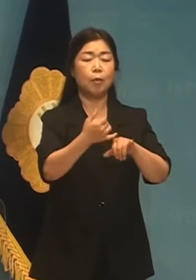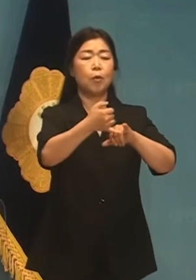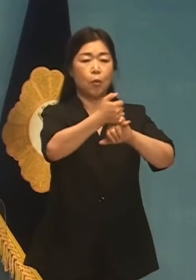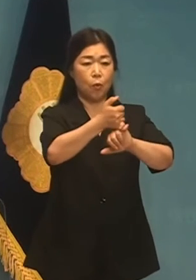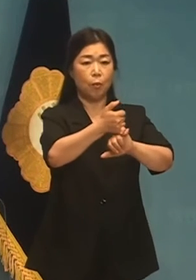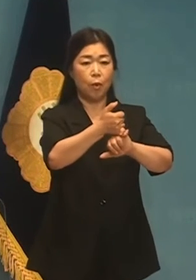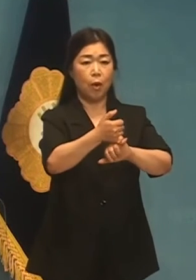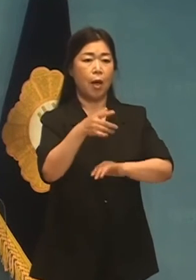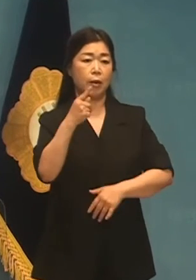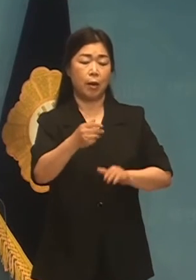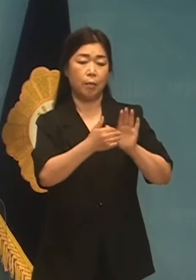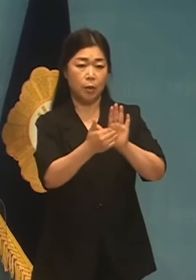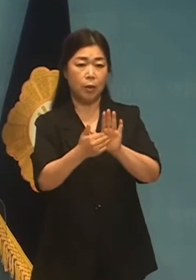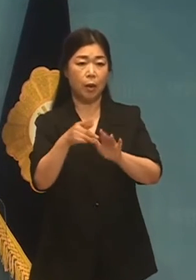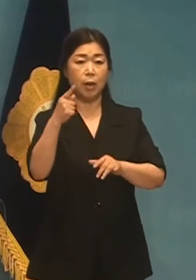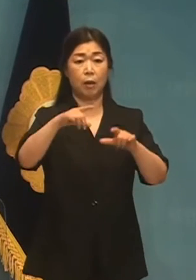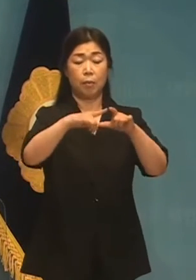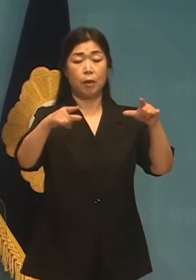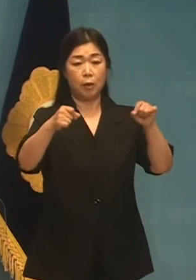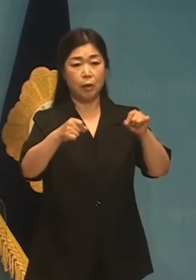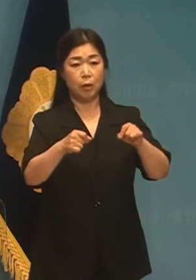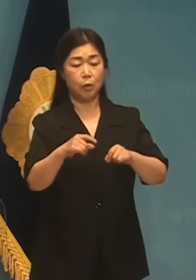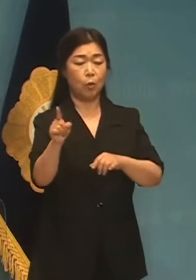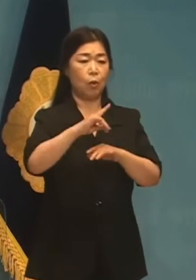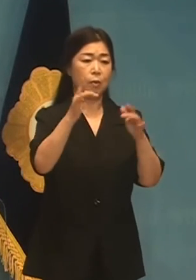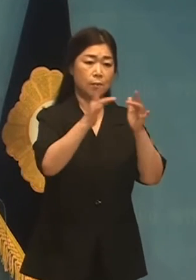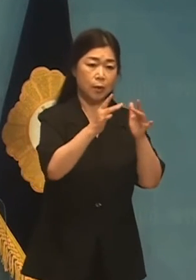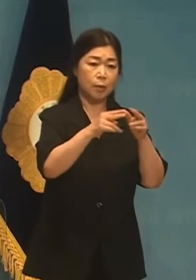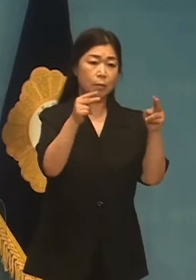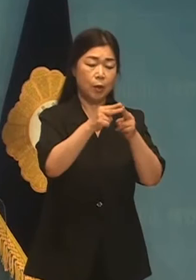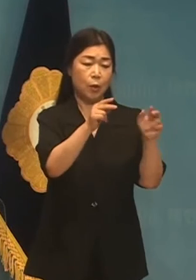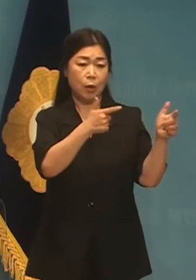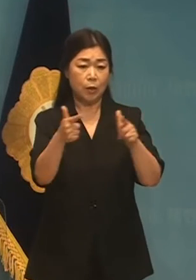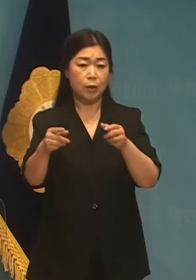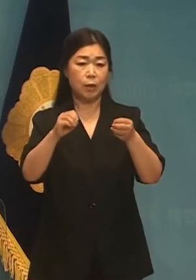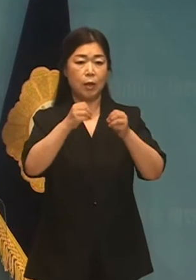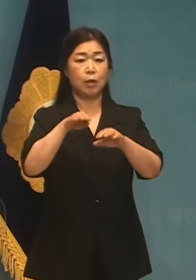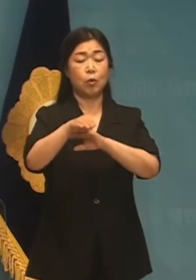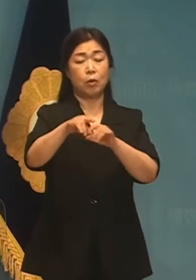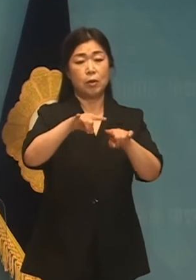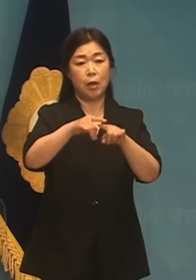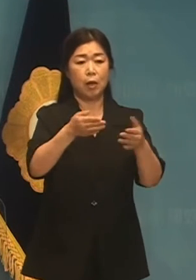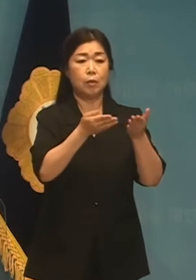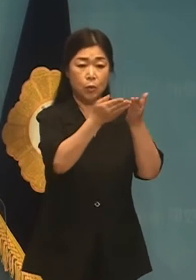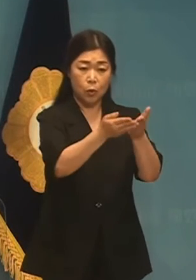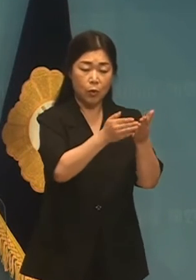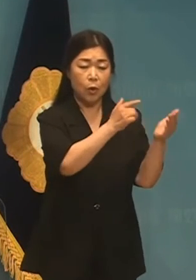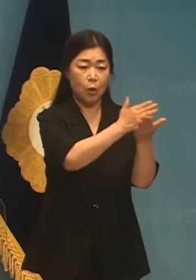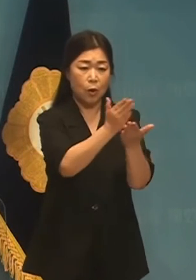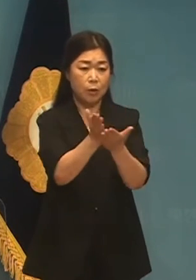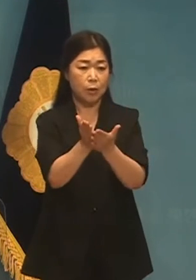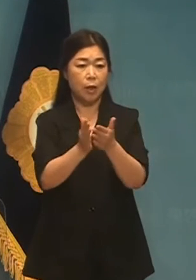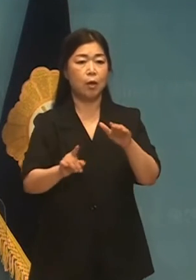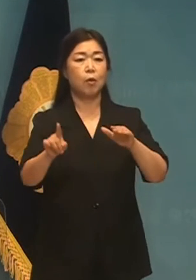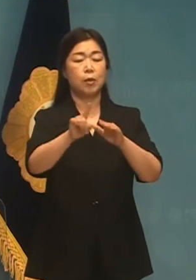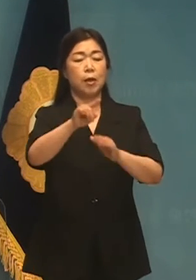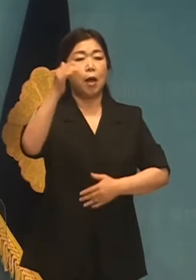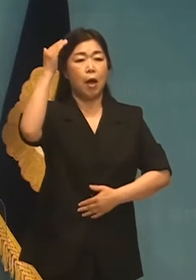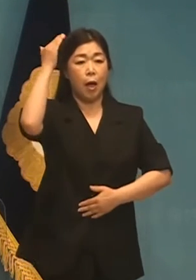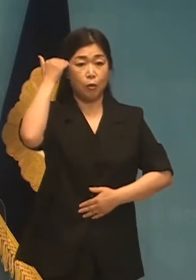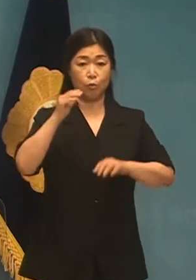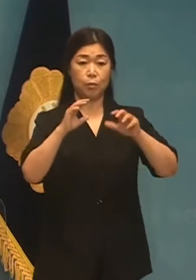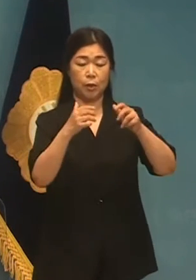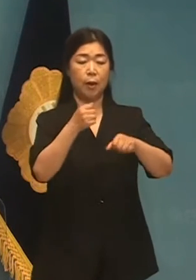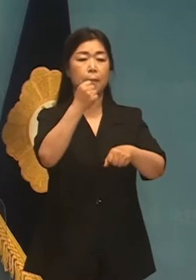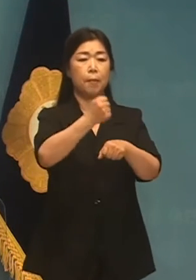K-반도체, K-배터리, K-디스플레이, K-전기차, K-조선 등 선진 대한민국의